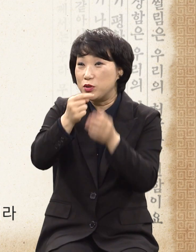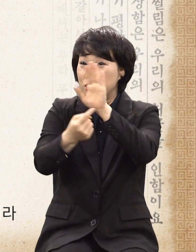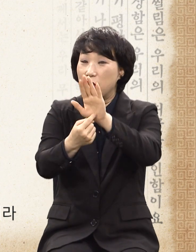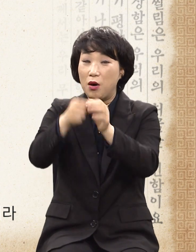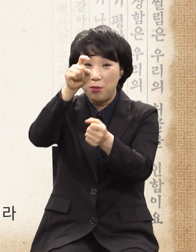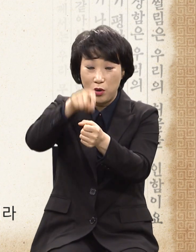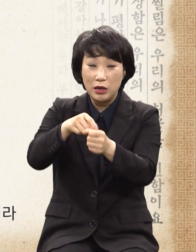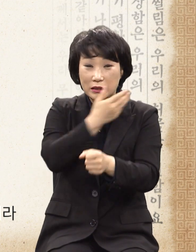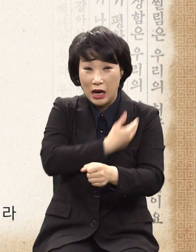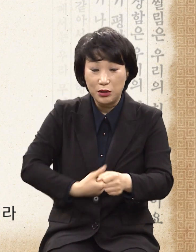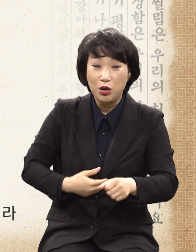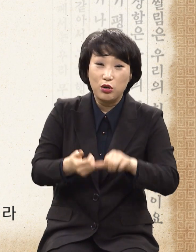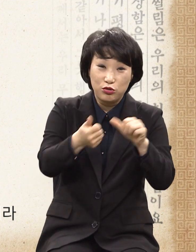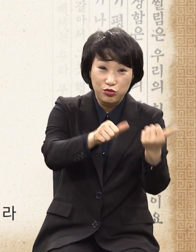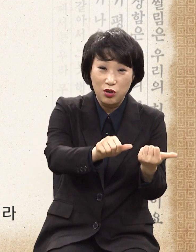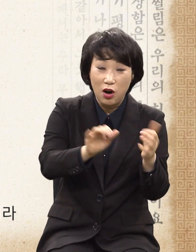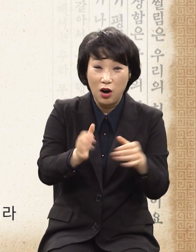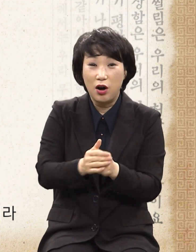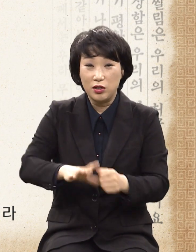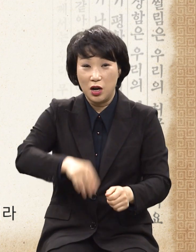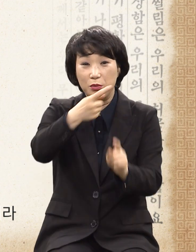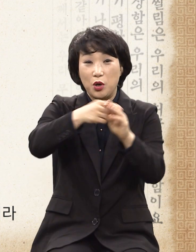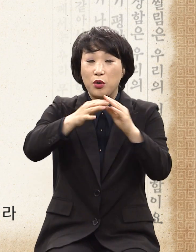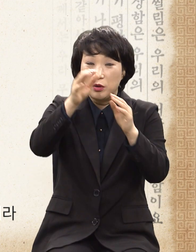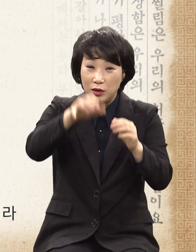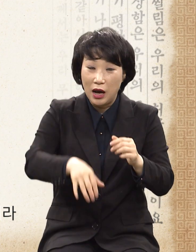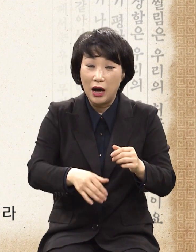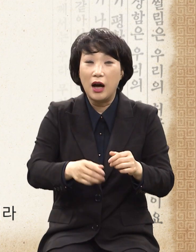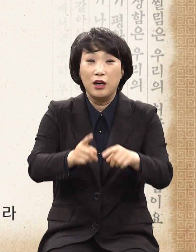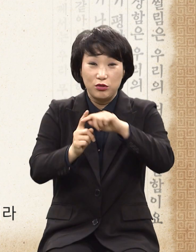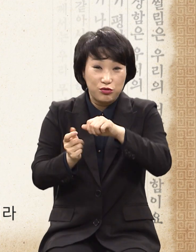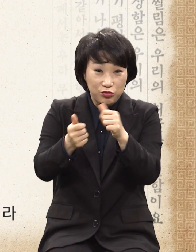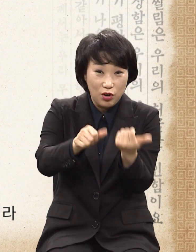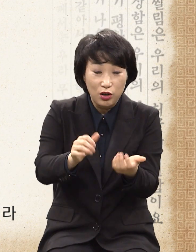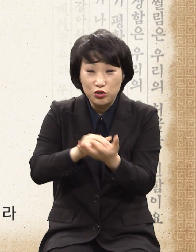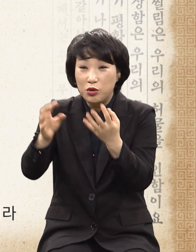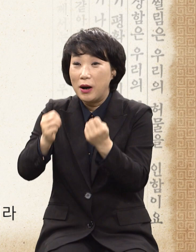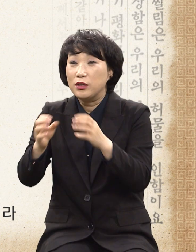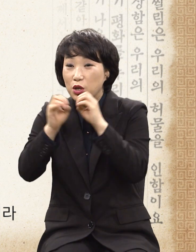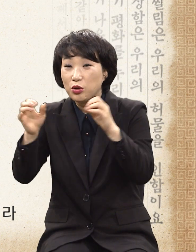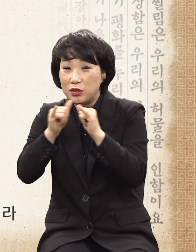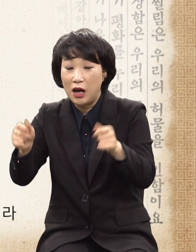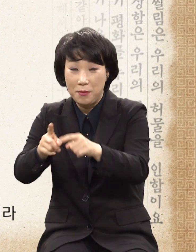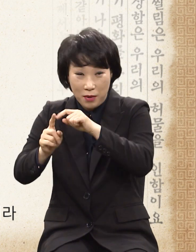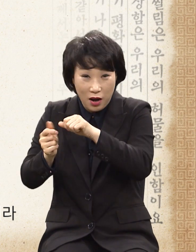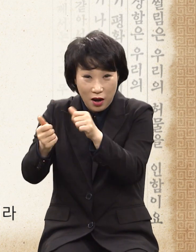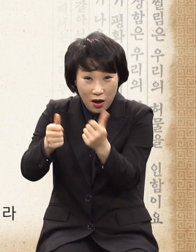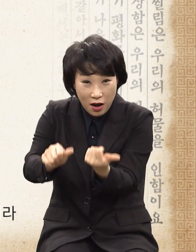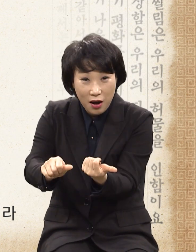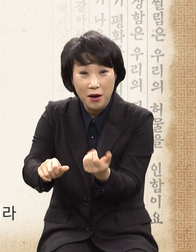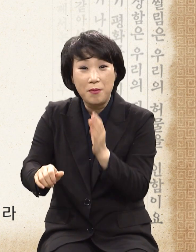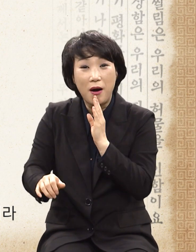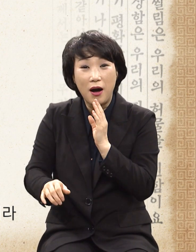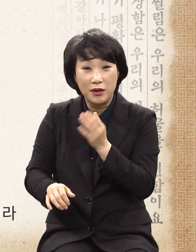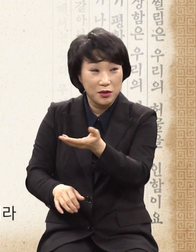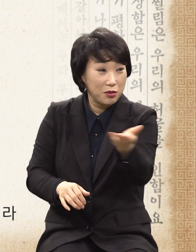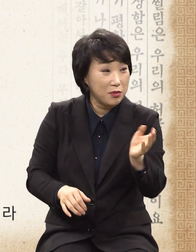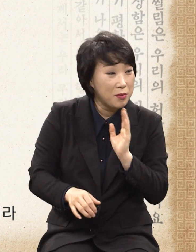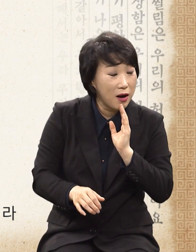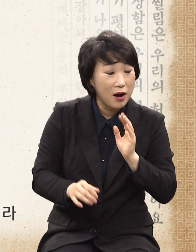죽었고 초대교인들이 죽었고 수많은 선지자가 피 흘릴 만큼 죽도록 복음은